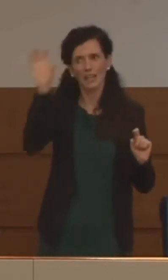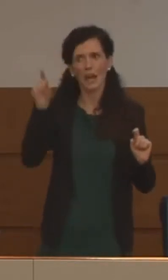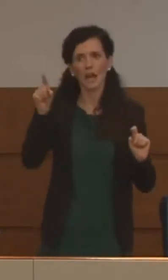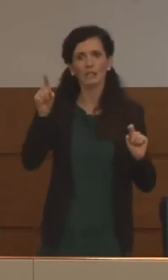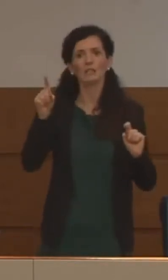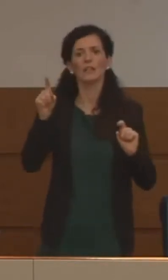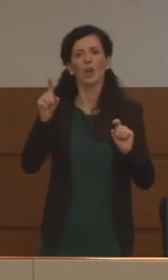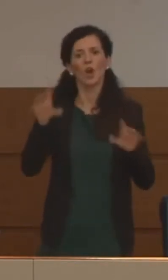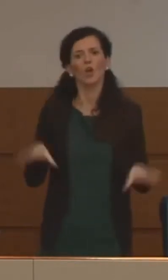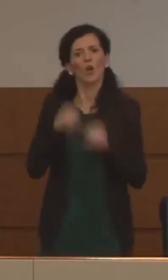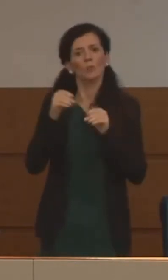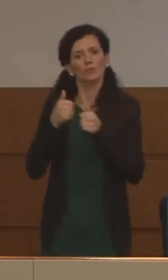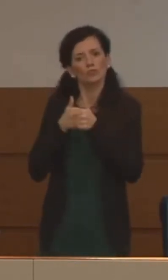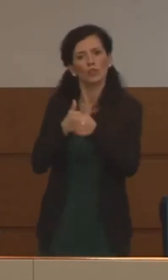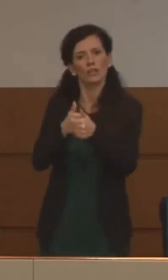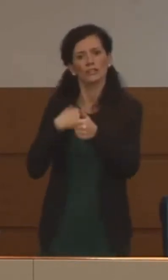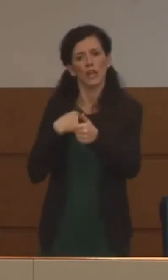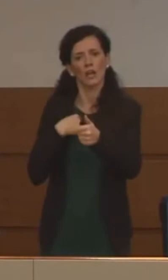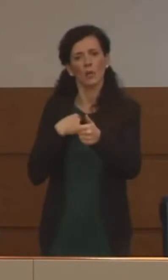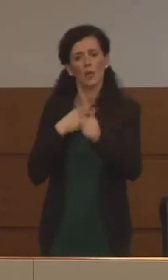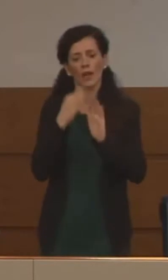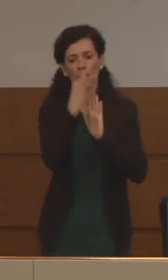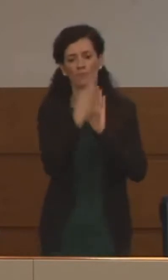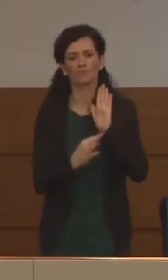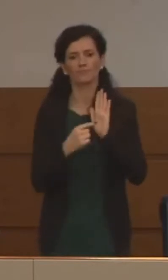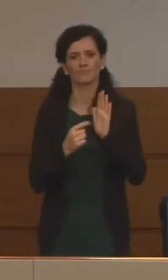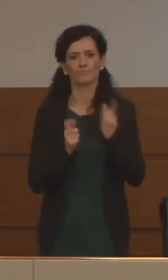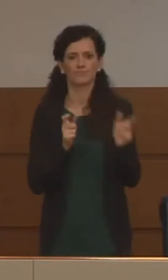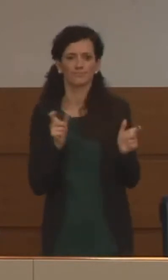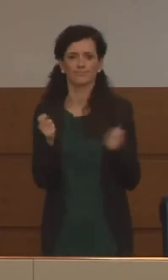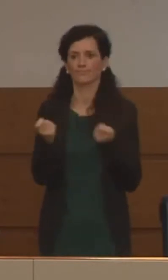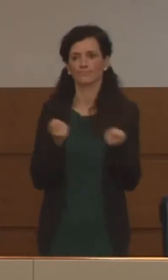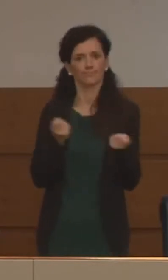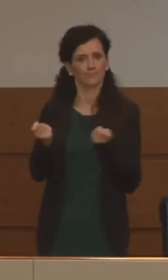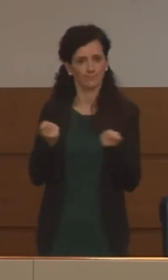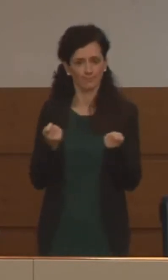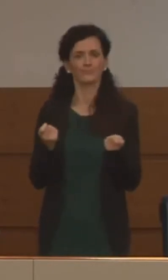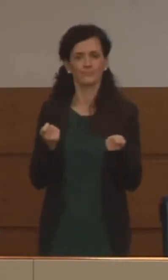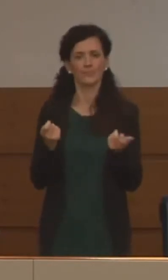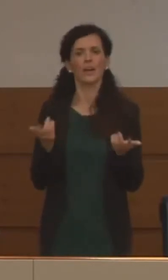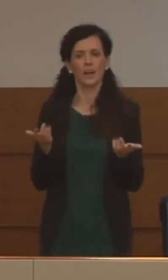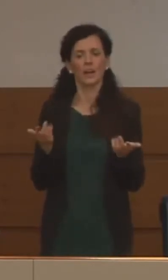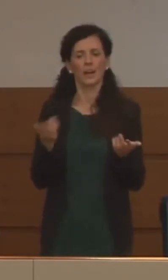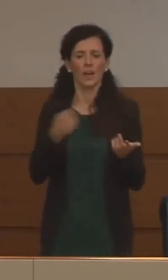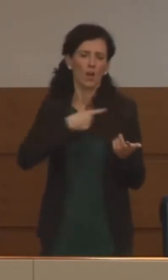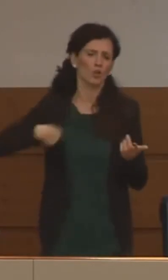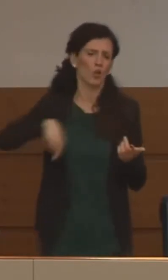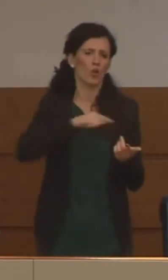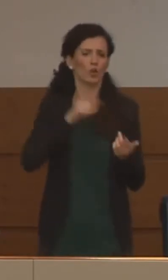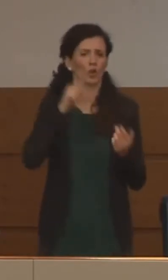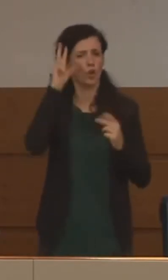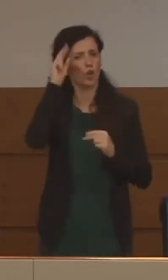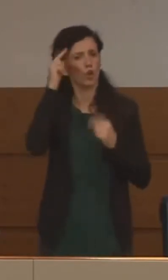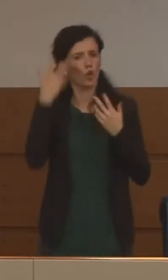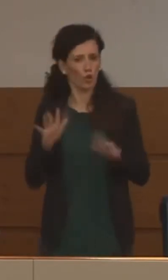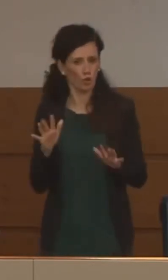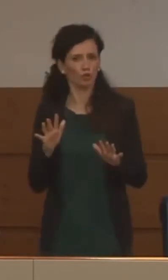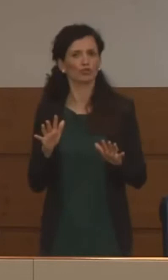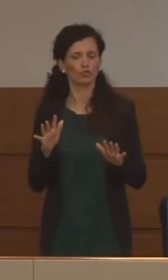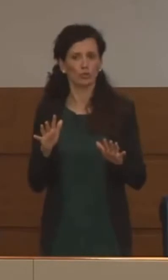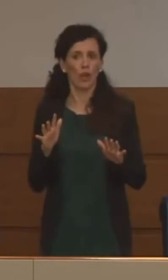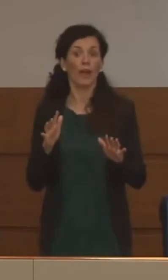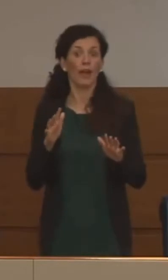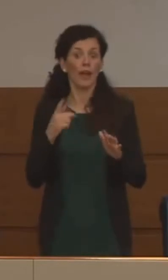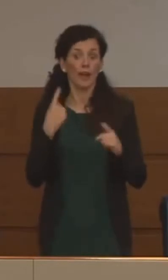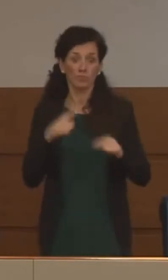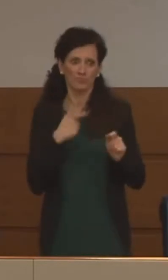i analoghe casi di nostre, coronavirus in regione sono che sono saliti le a misure che oggi in qualche 248, modo con conosciamo come 14 in provincia di Lecce e